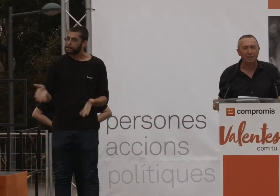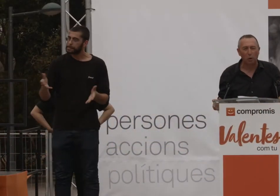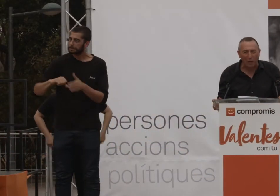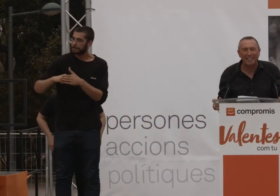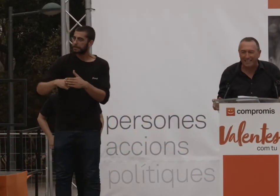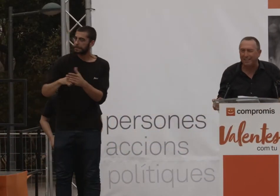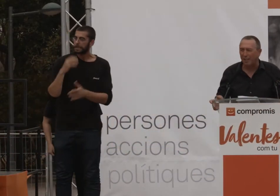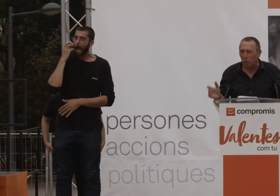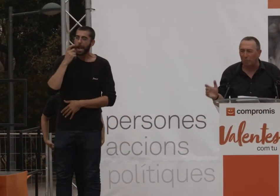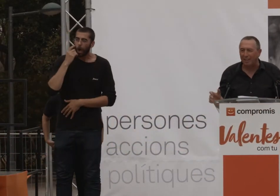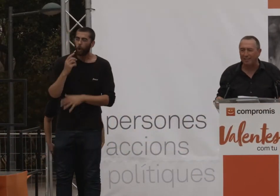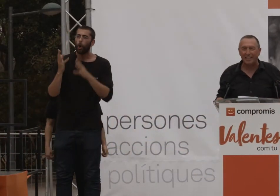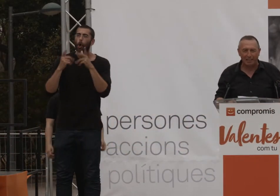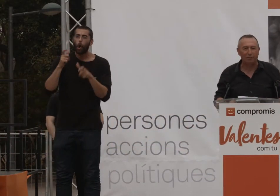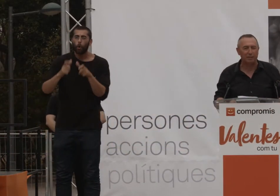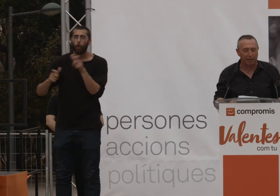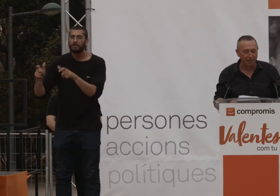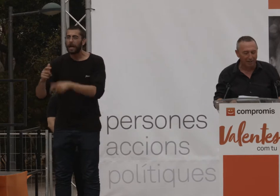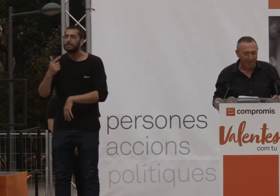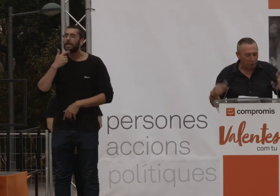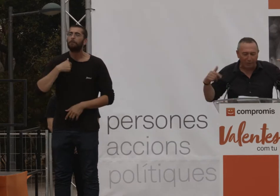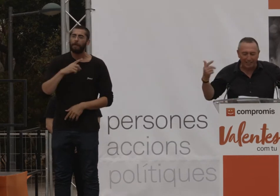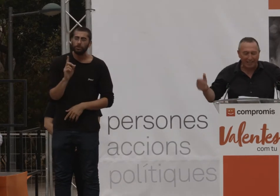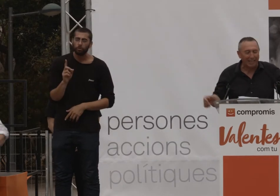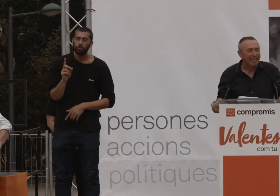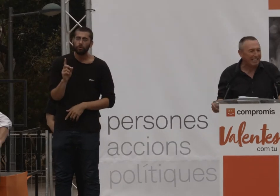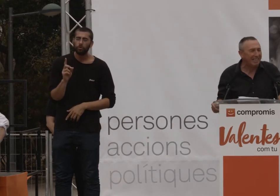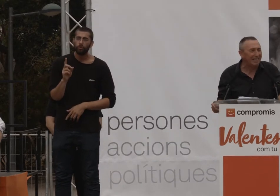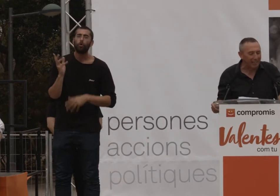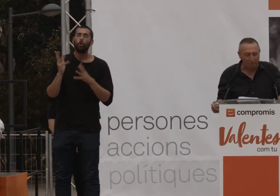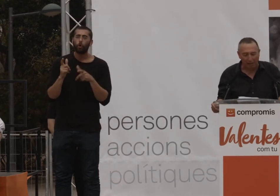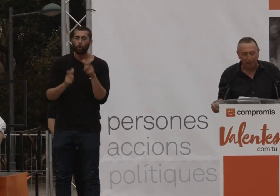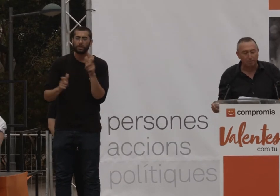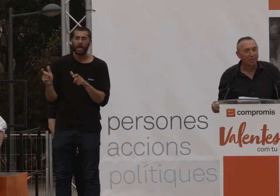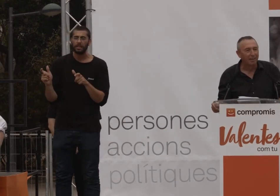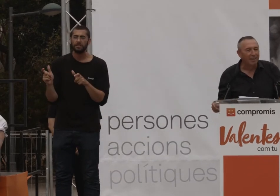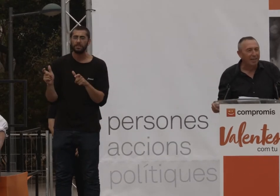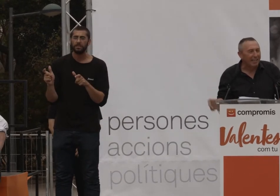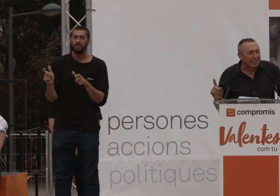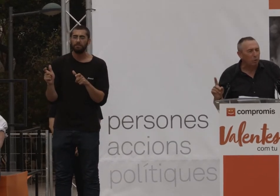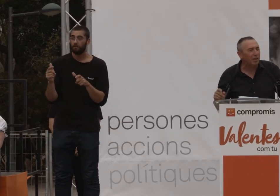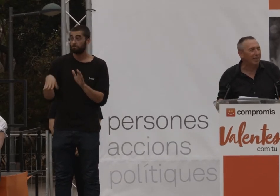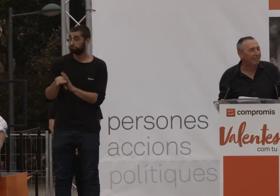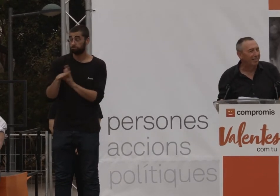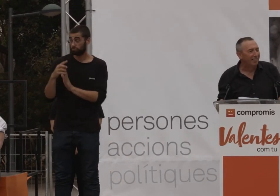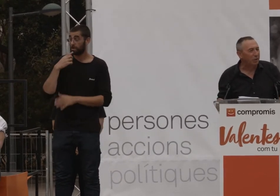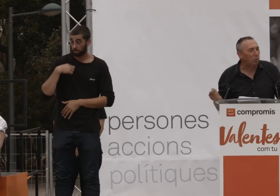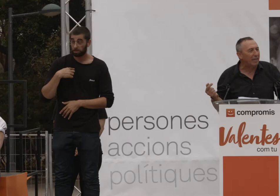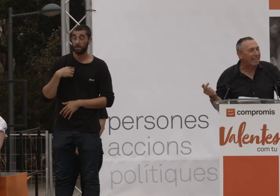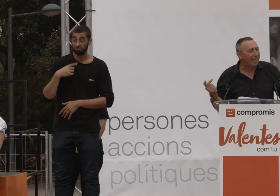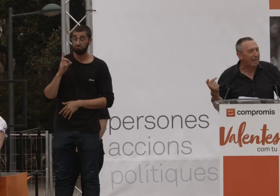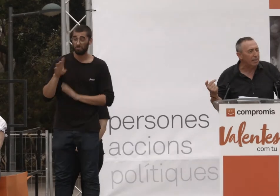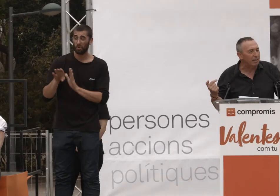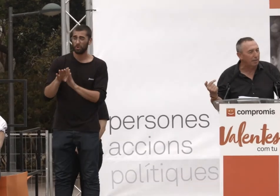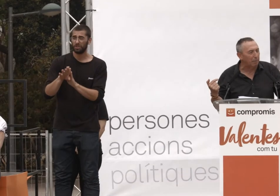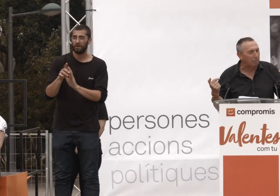Rajoy. Quanta gent no m'ha dit aquesta frase? És una frase que segueixen diguem-me-la. I sabeu què? Jo voldria